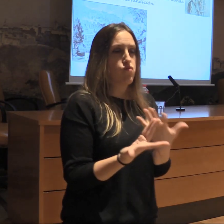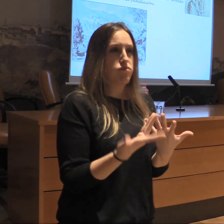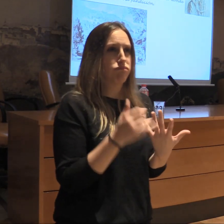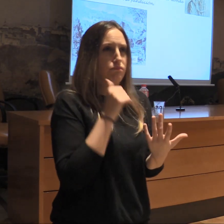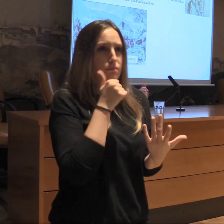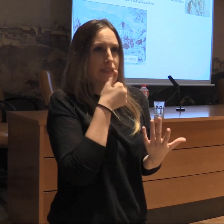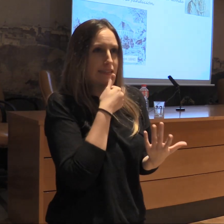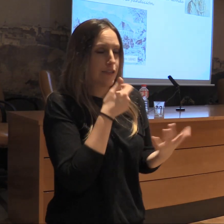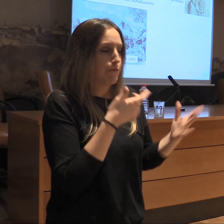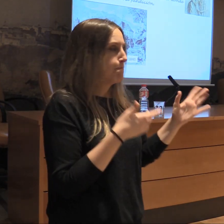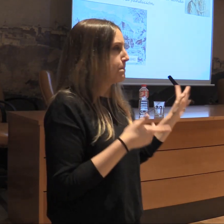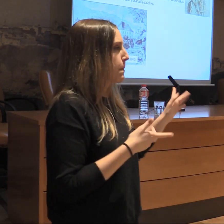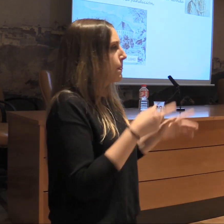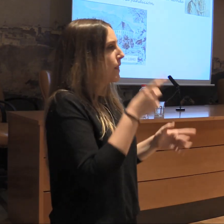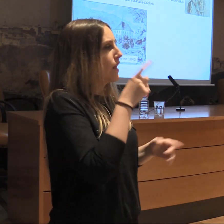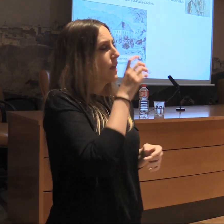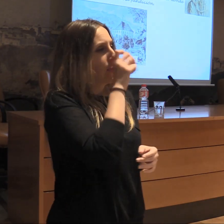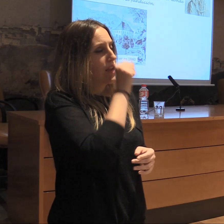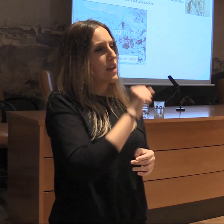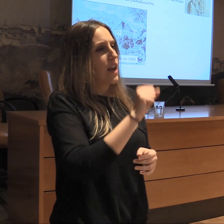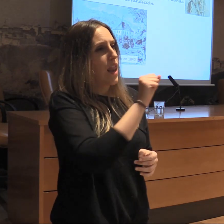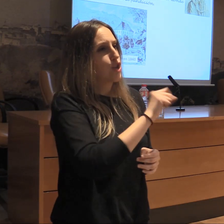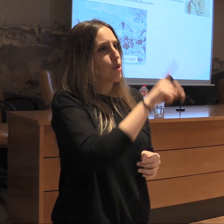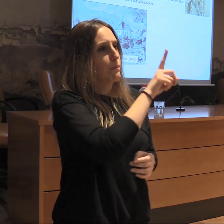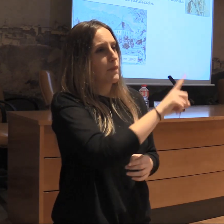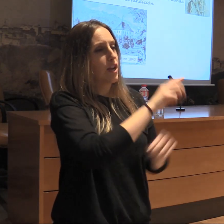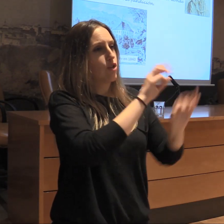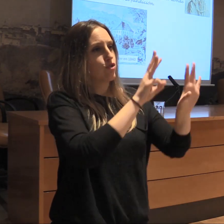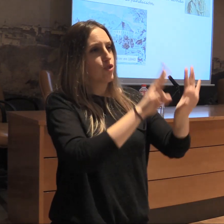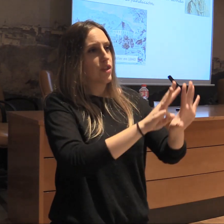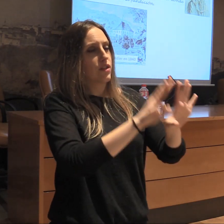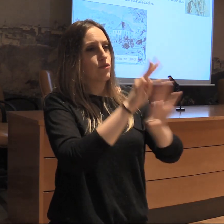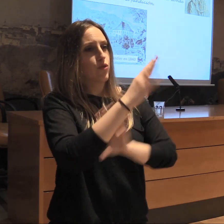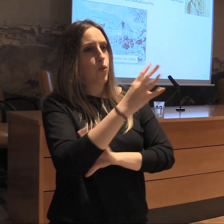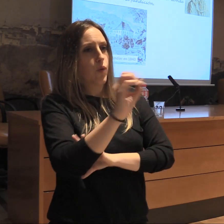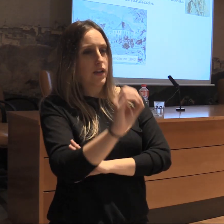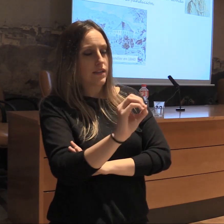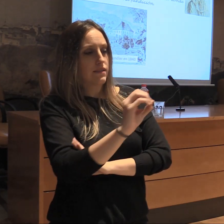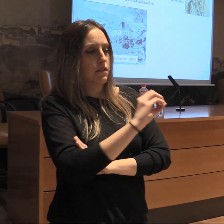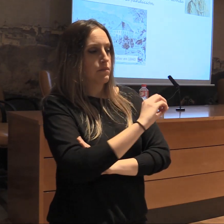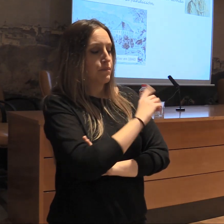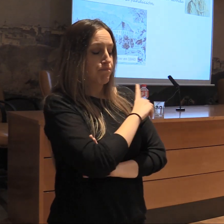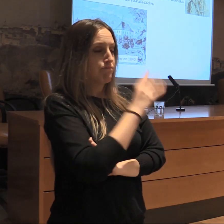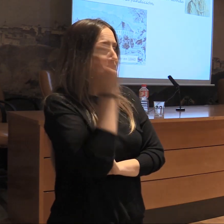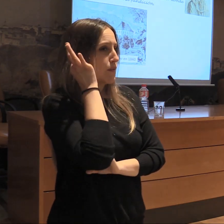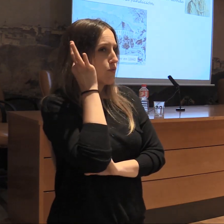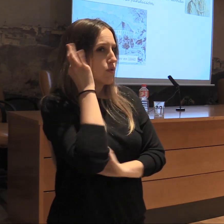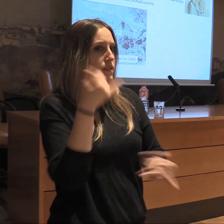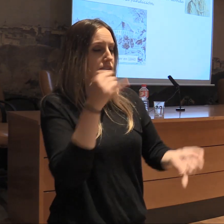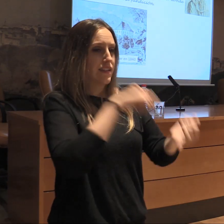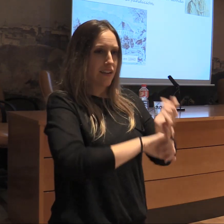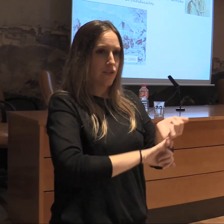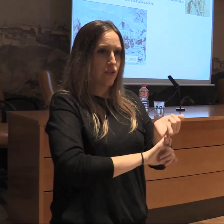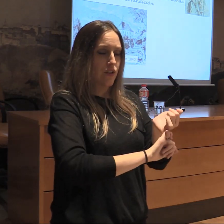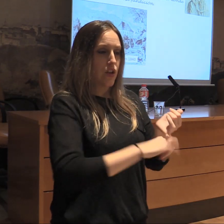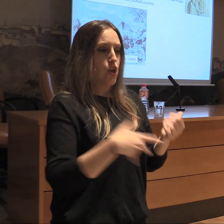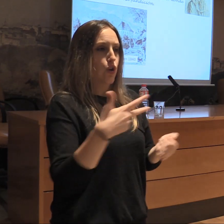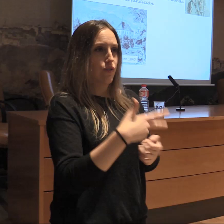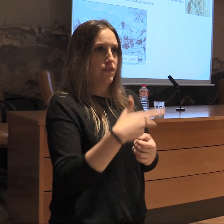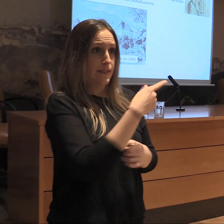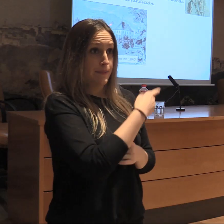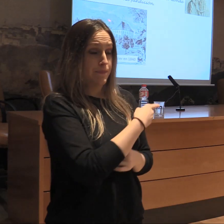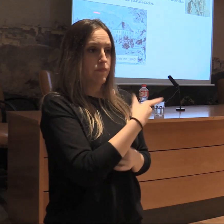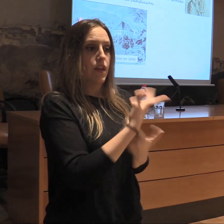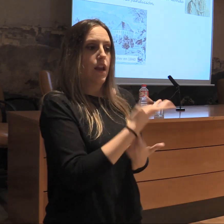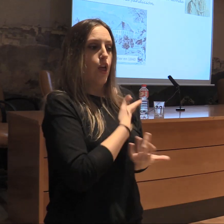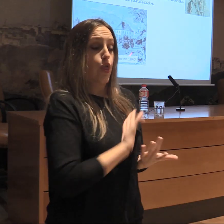Estamos en el año 1840. La encantadora Marie Capelle se casó con Charles Lafargue, que